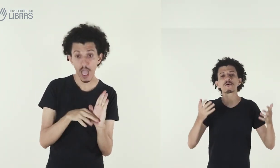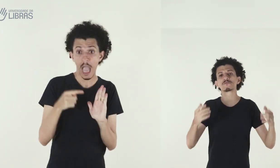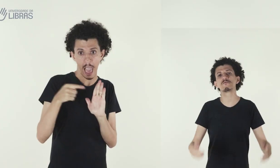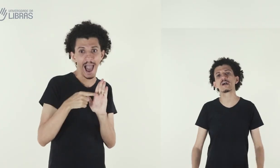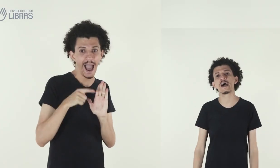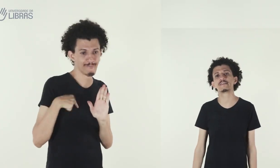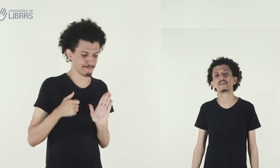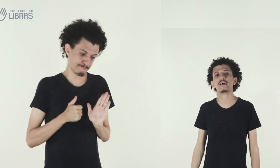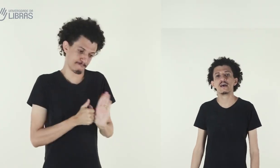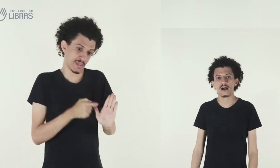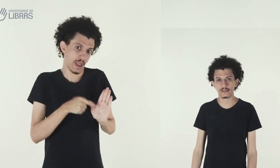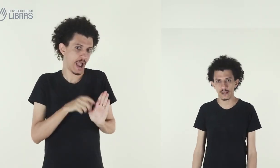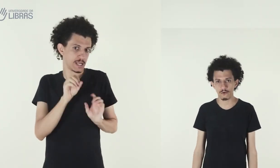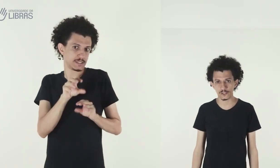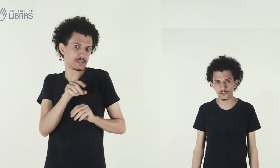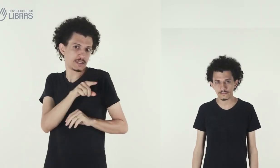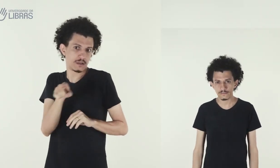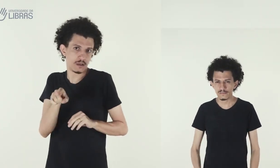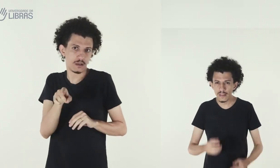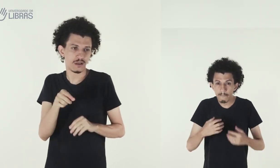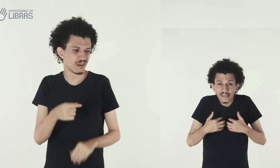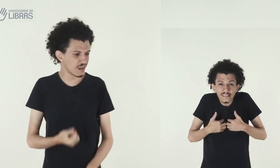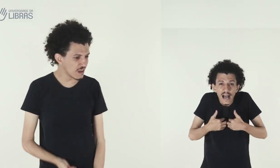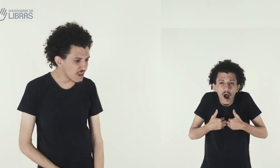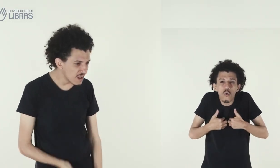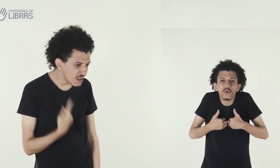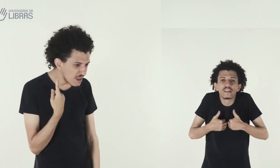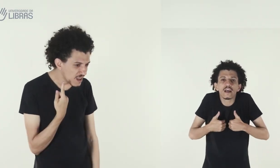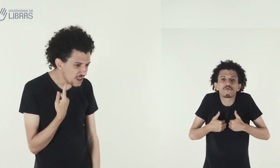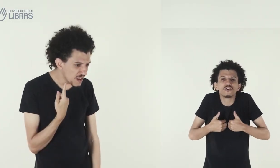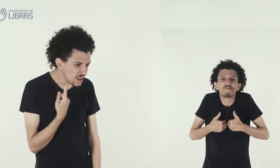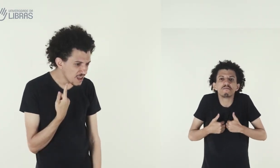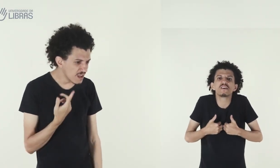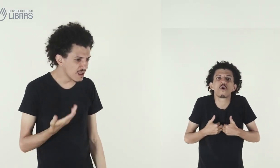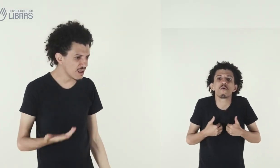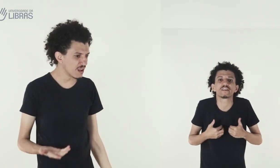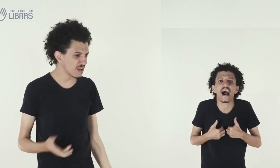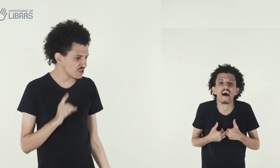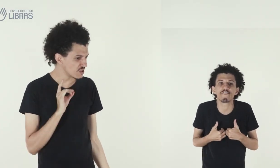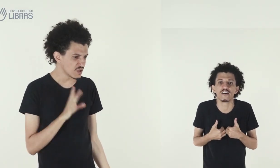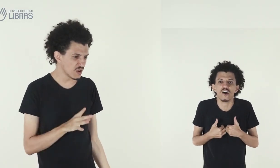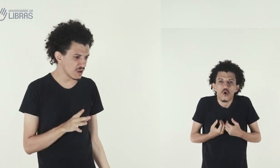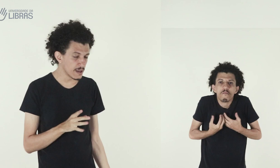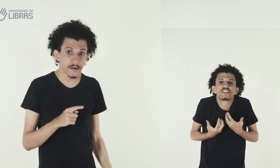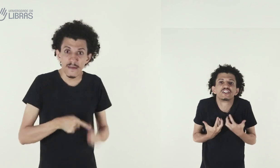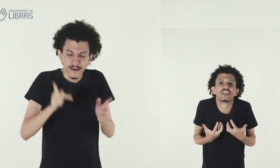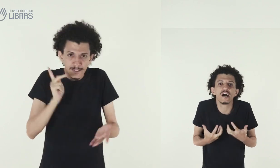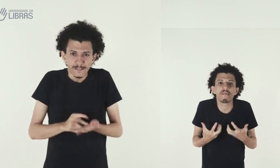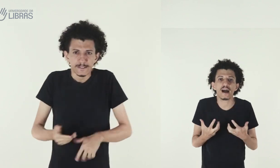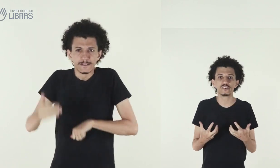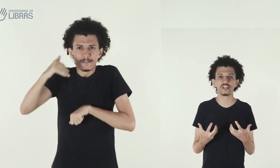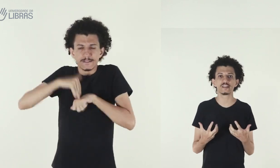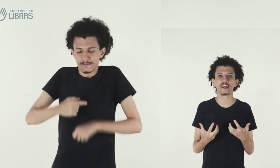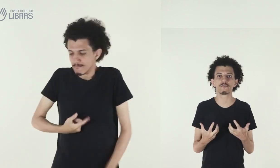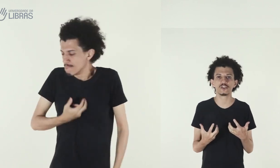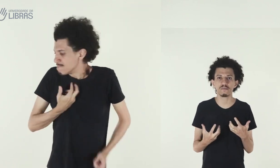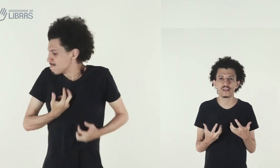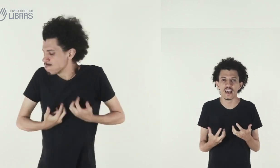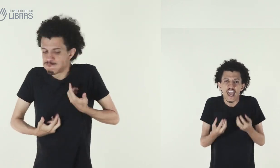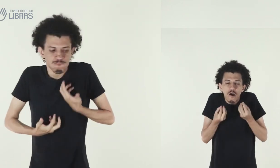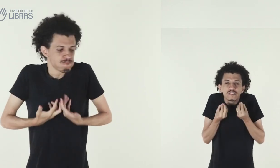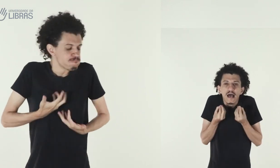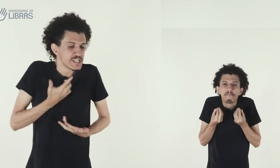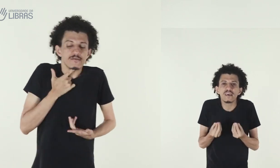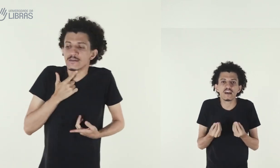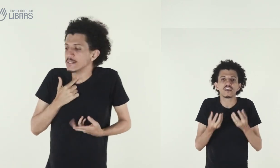praticamente em todos os lugares até hoje. Mas algo dentro de mim me incomodava, uma chama ardia dentro de